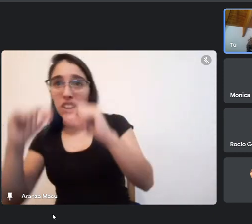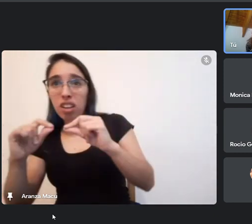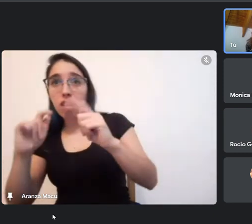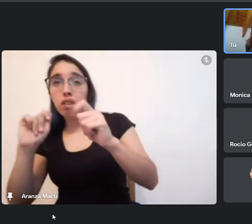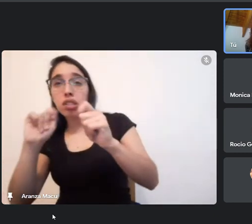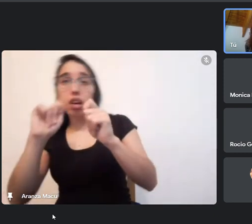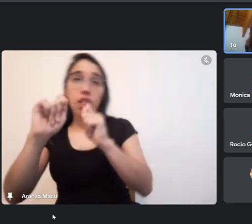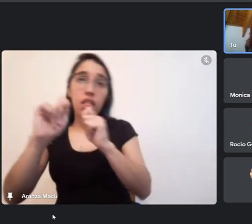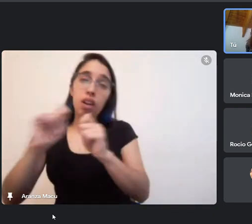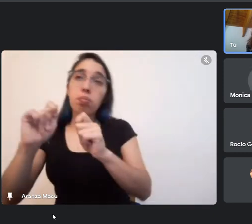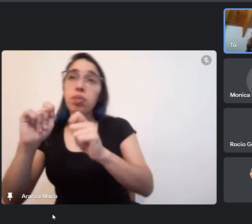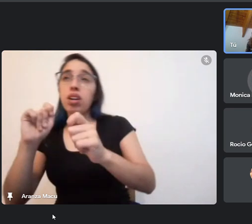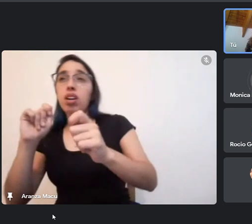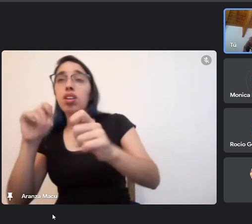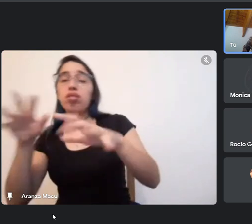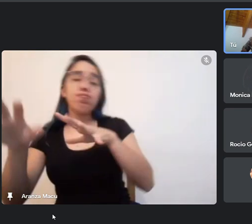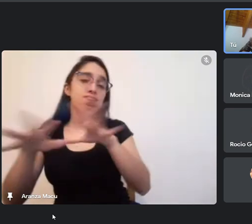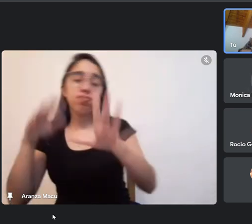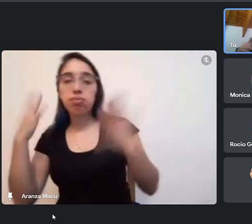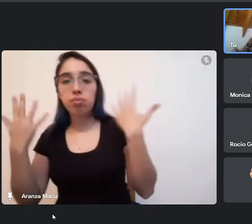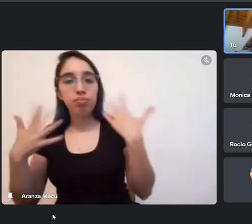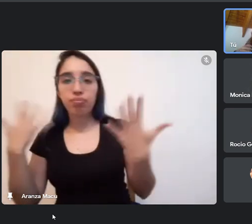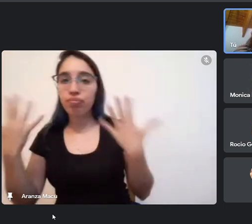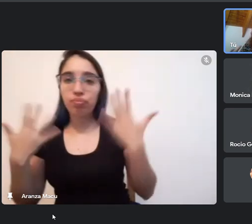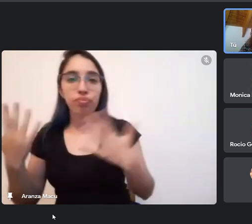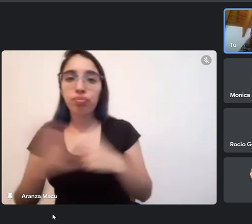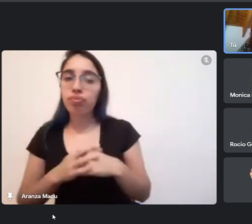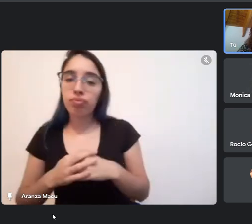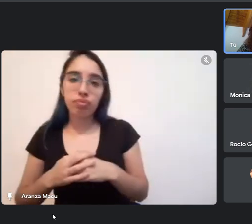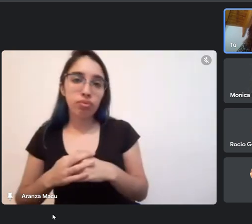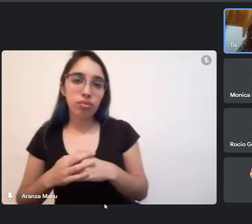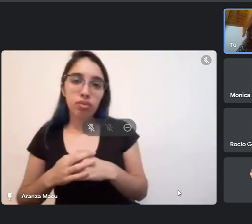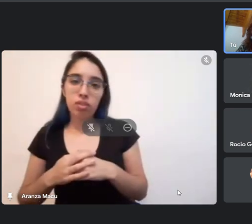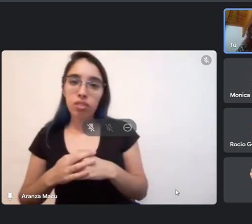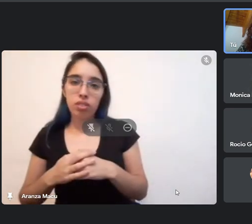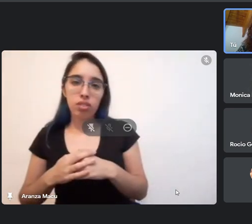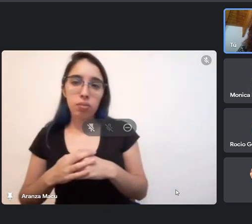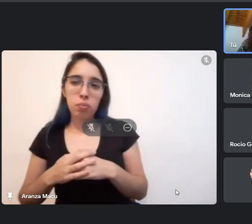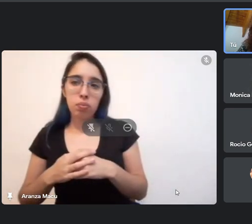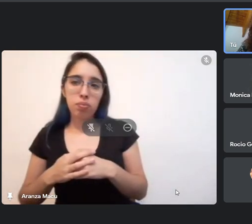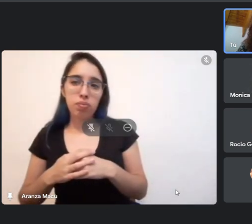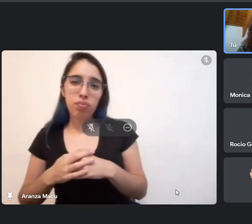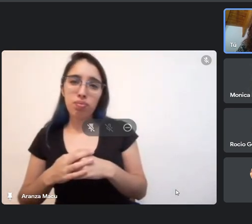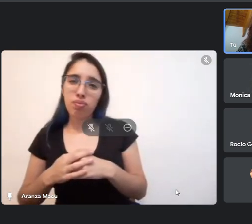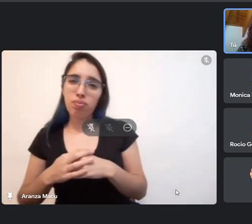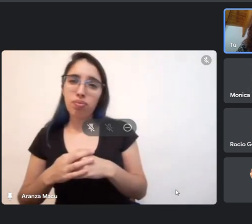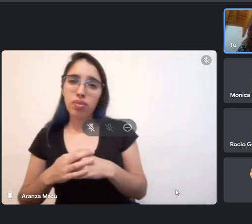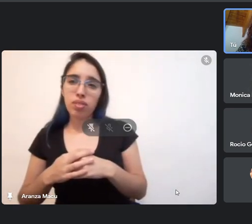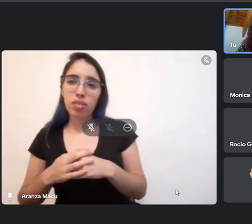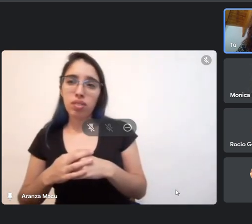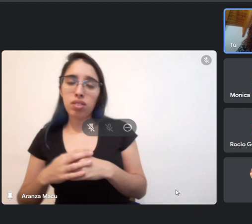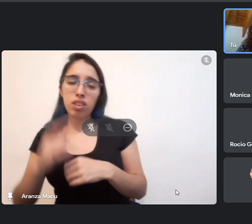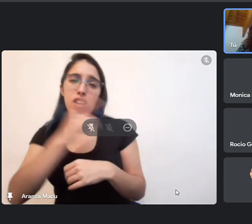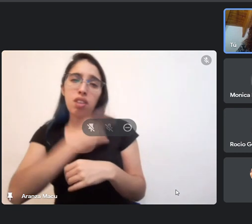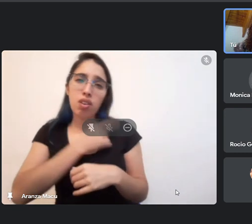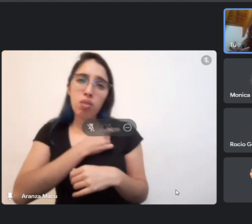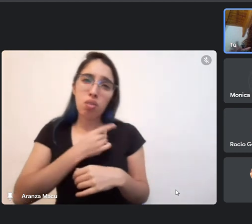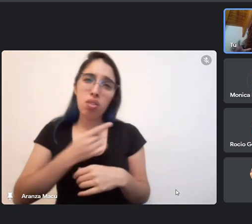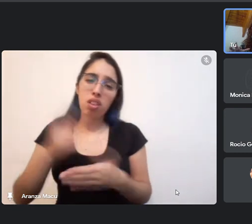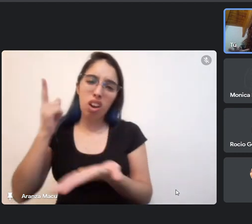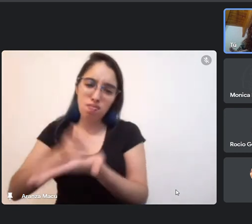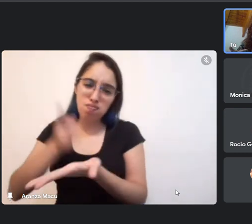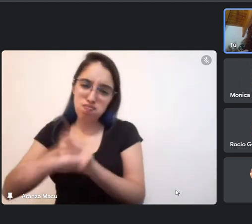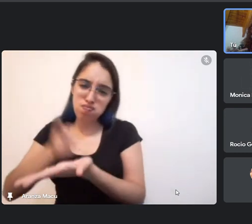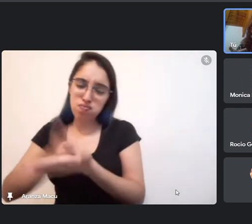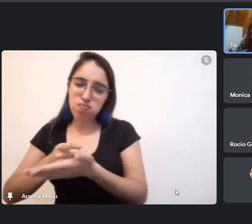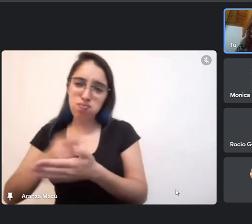clases en Claro. una fecha. Un montón de disposiciones de la facultad que nos fue cambiando la